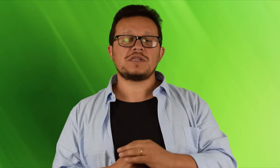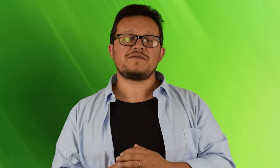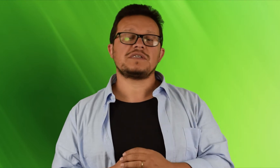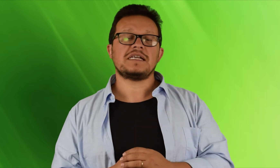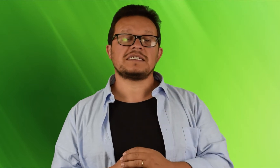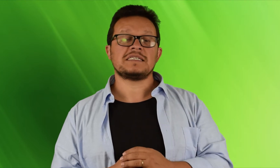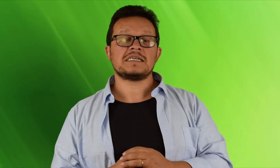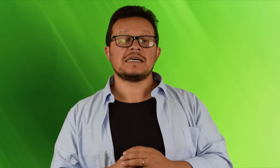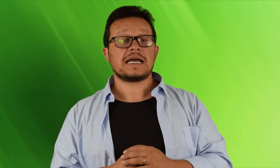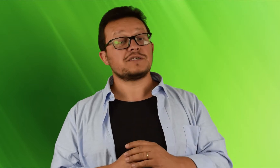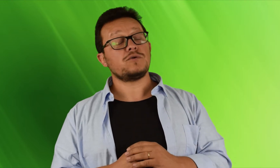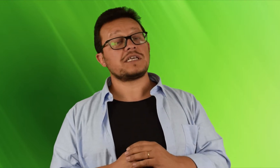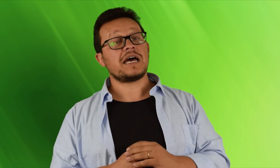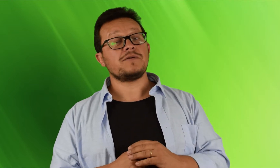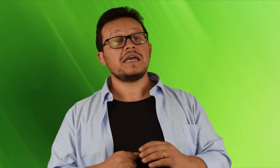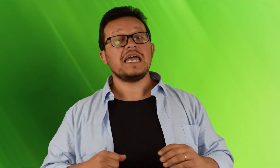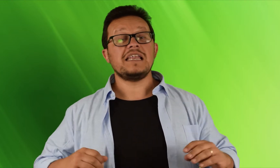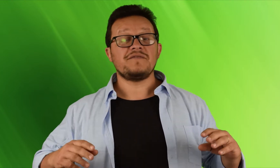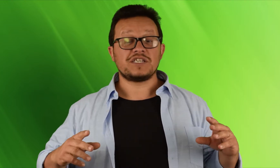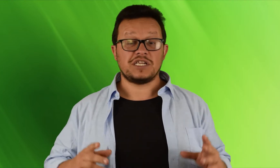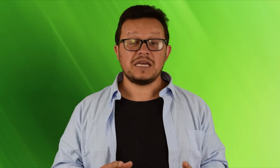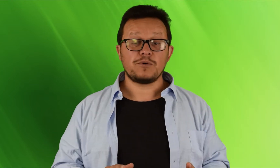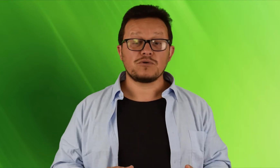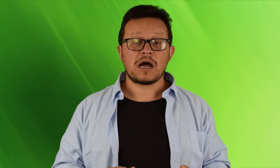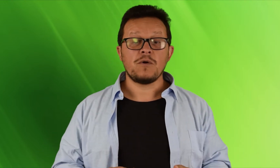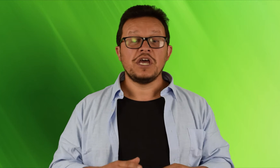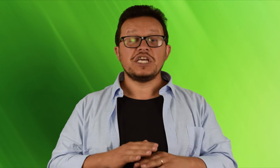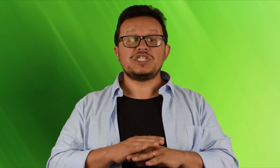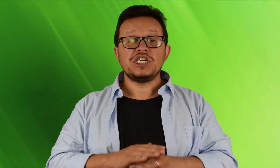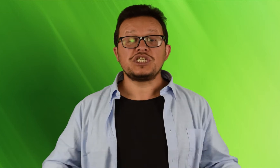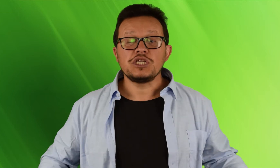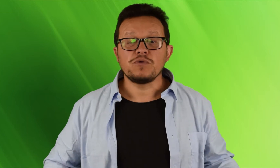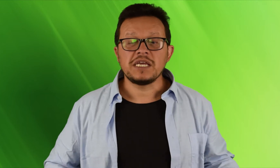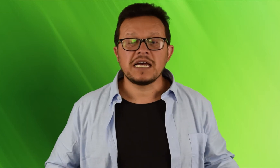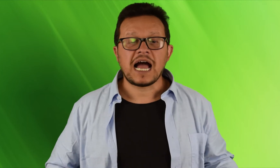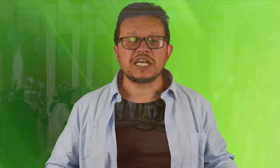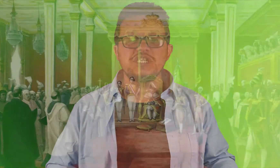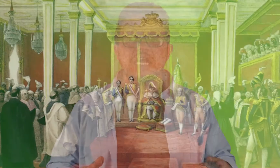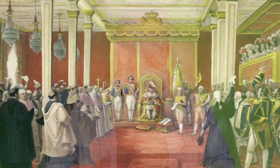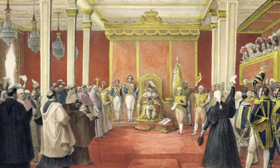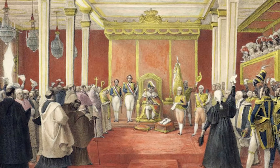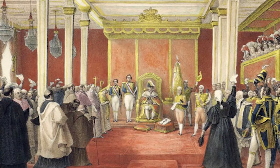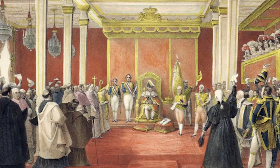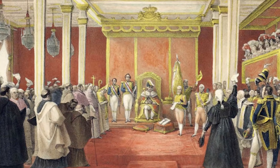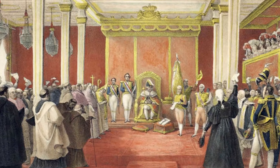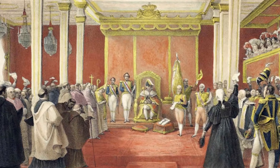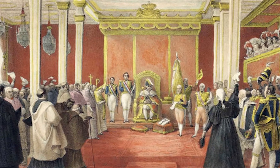navios ingleses. Caso contrário, ele invadiria Portugal e destituiria a dinastia da família